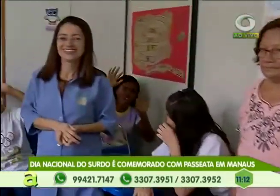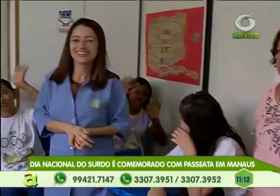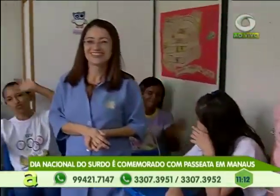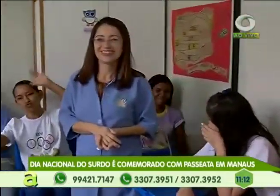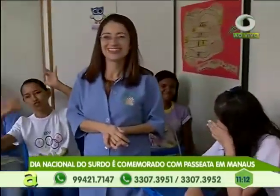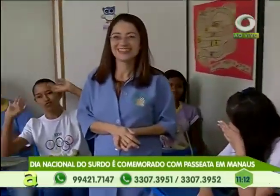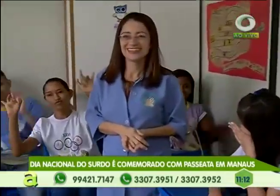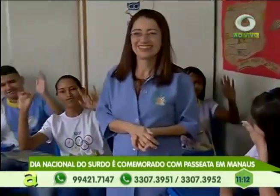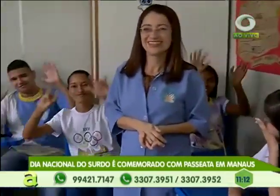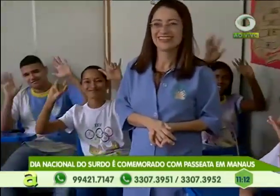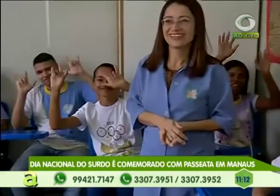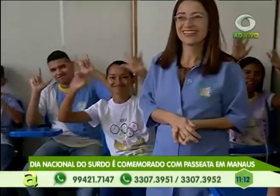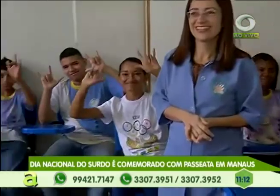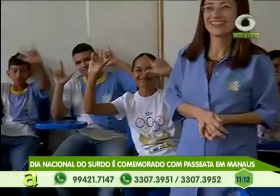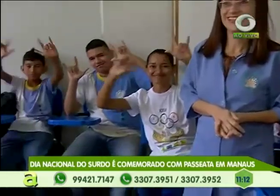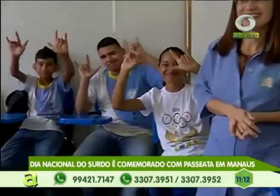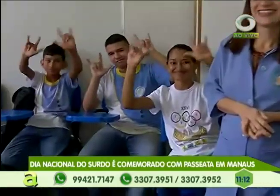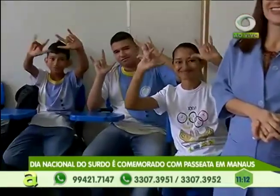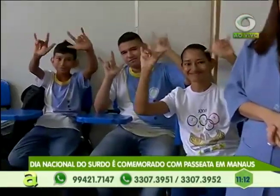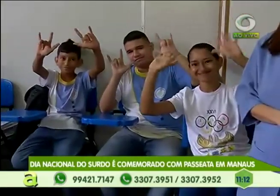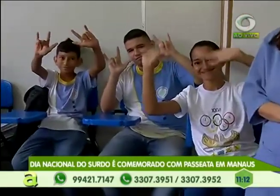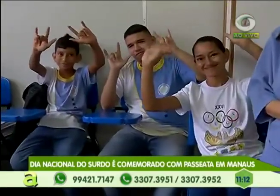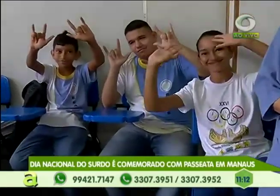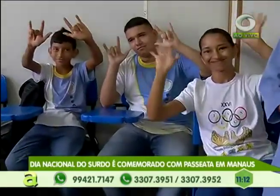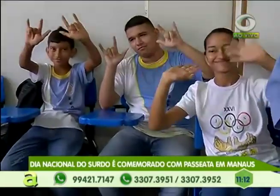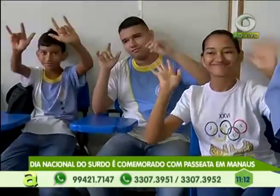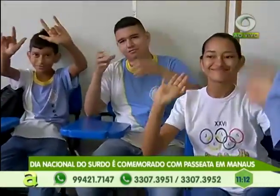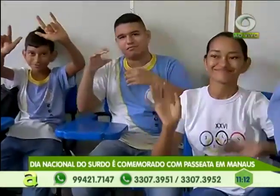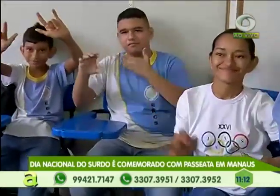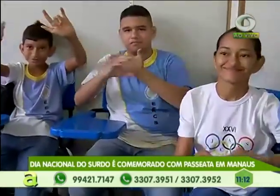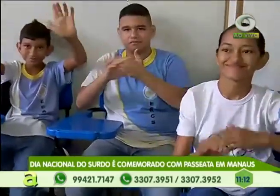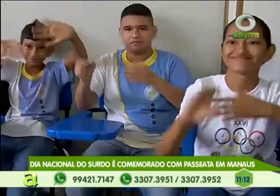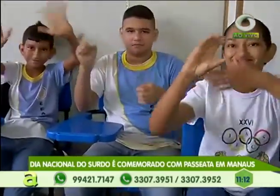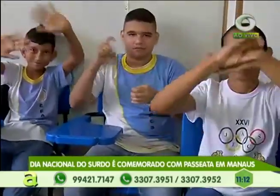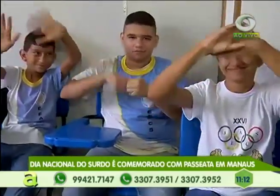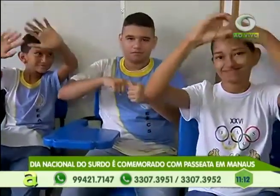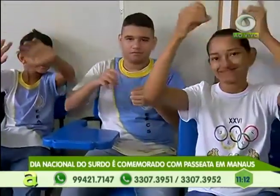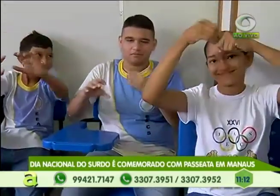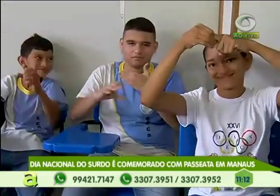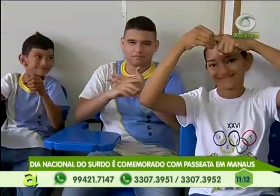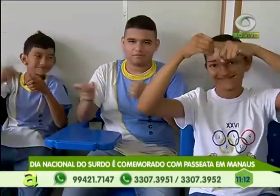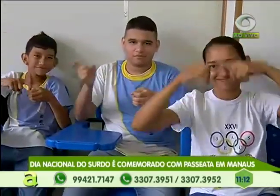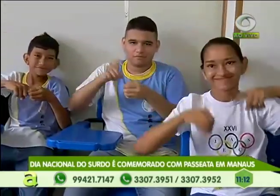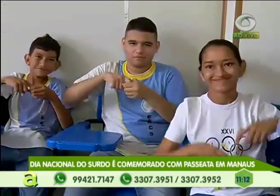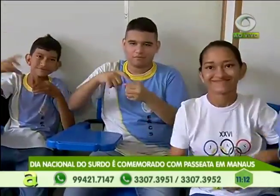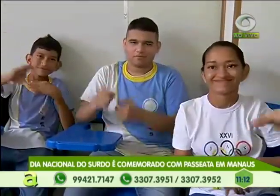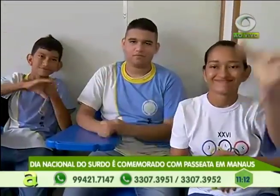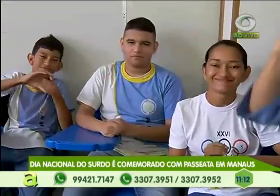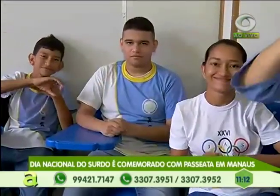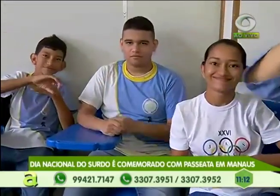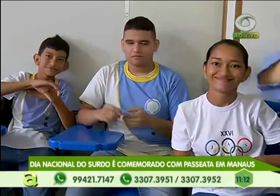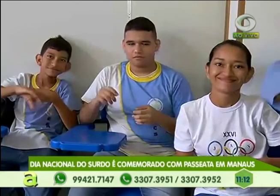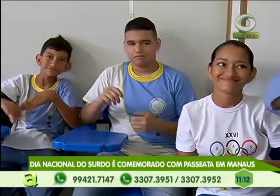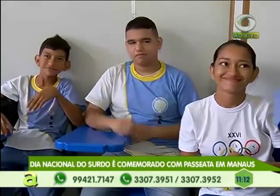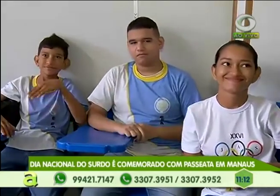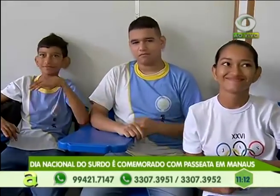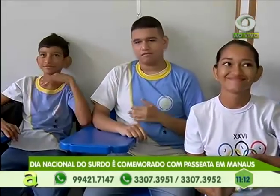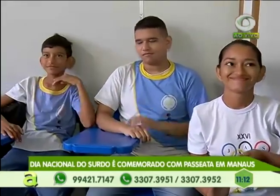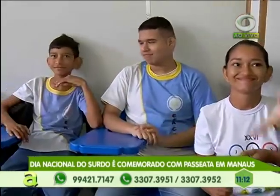essas informações, para que elas comuniquem essas informações com esses meninos. Eu não sei o que é isso, eu não sei, mas esse aqui eu sei que é oi. Isso